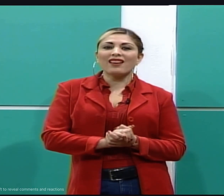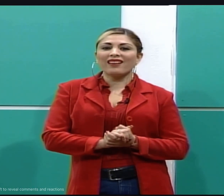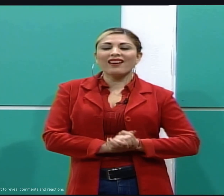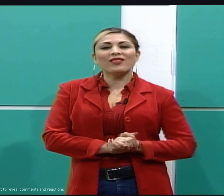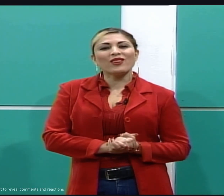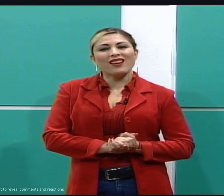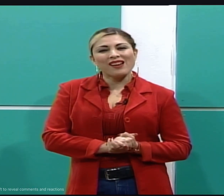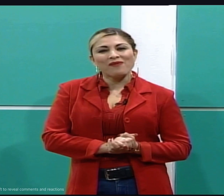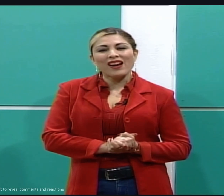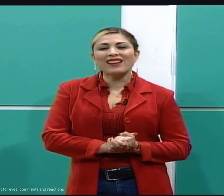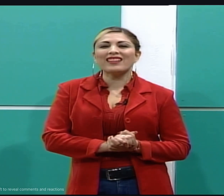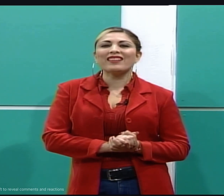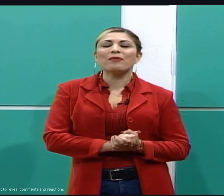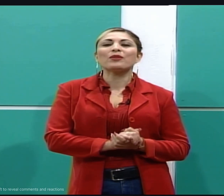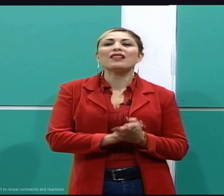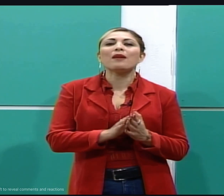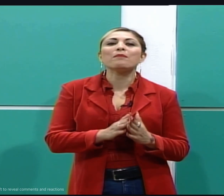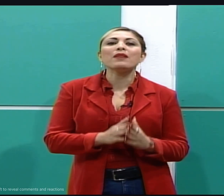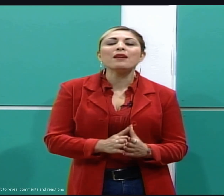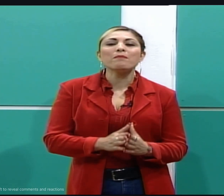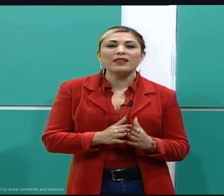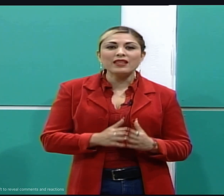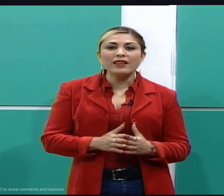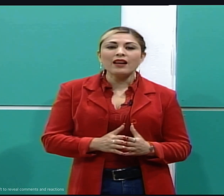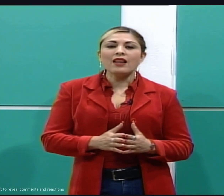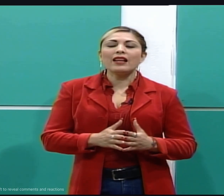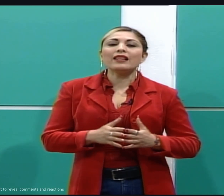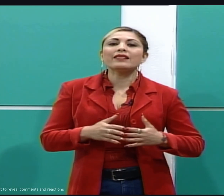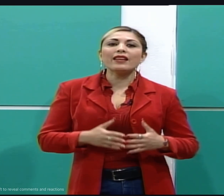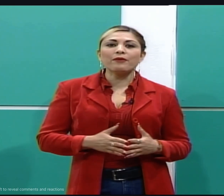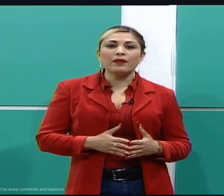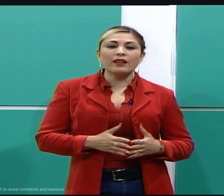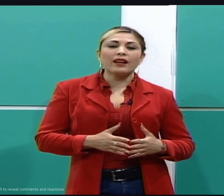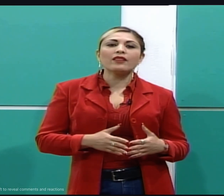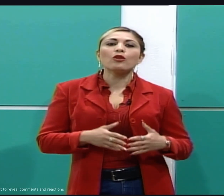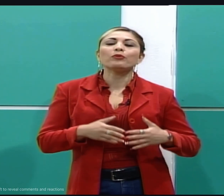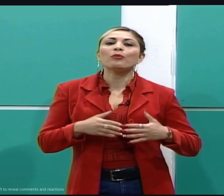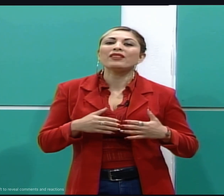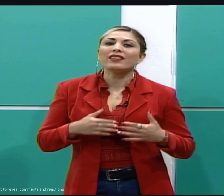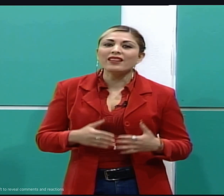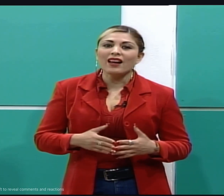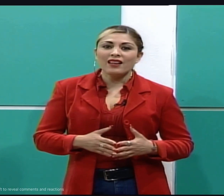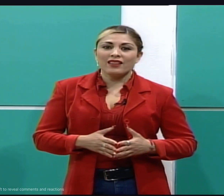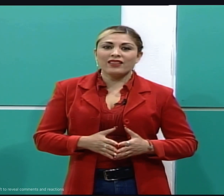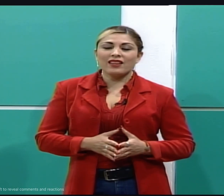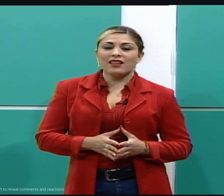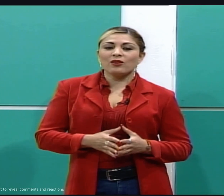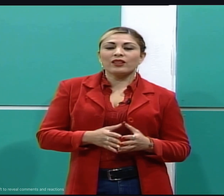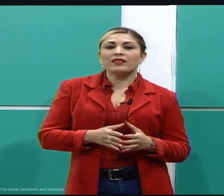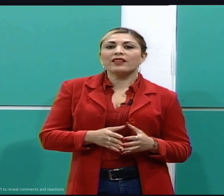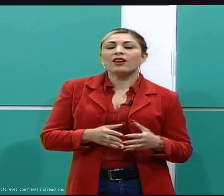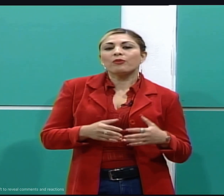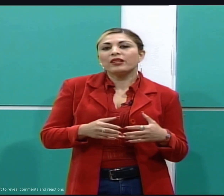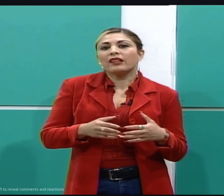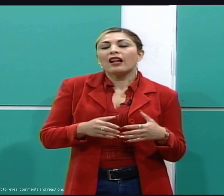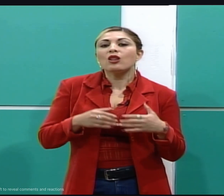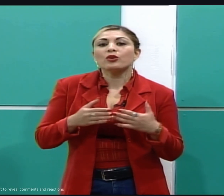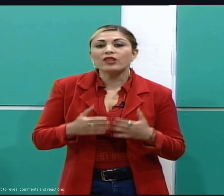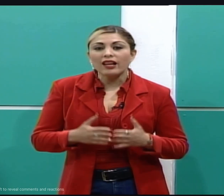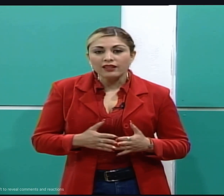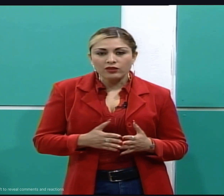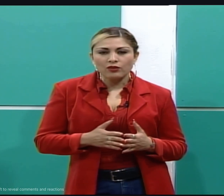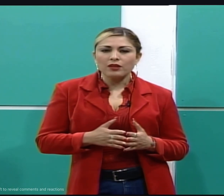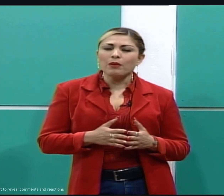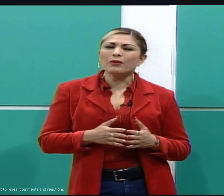es Alejandro Lalama, a quien le damos la bienvenida. Él es jefe del área de optometría de lo que sería en óptica